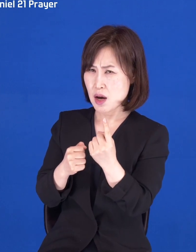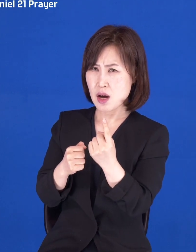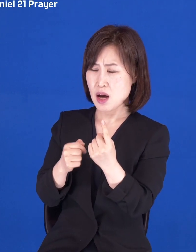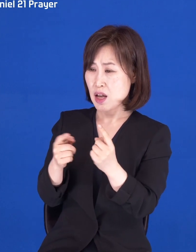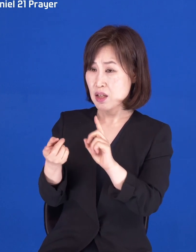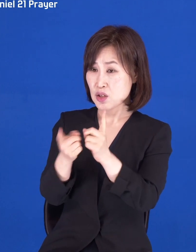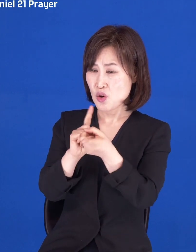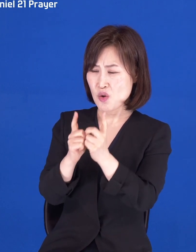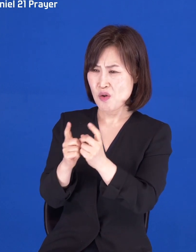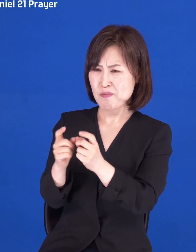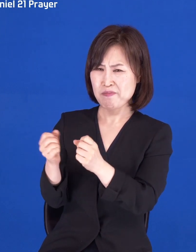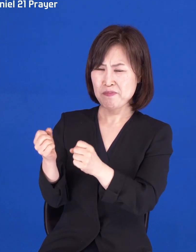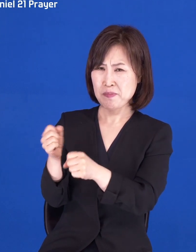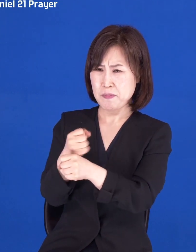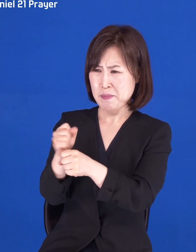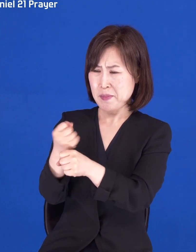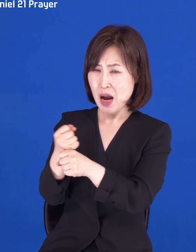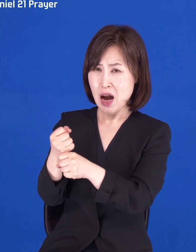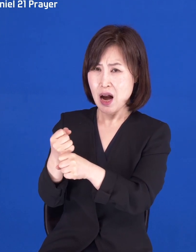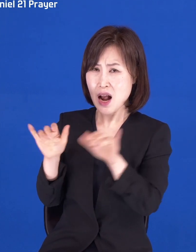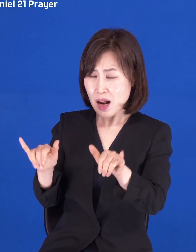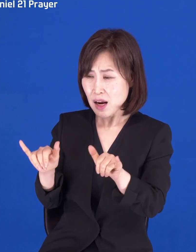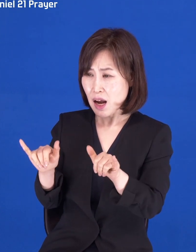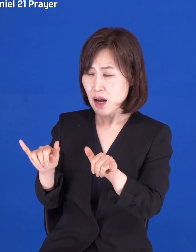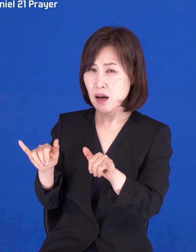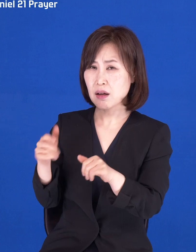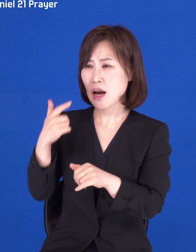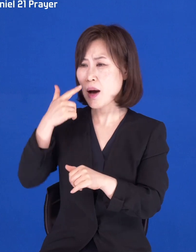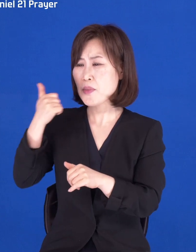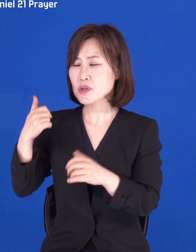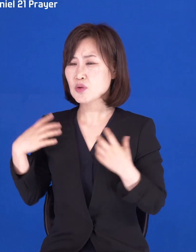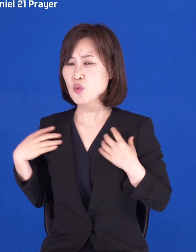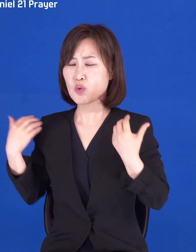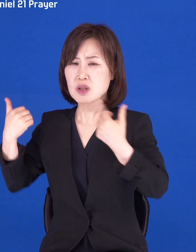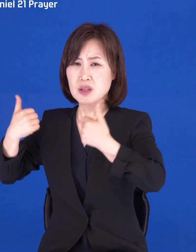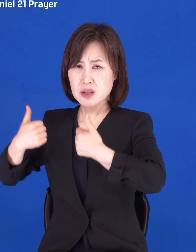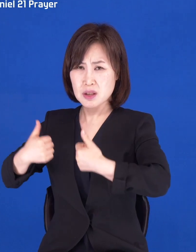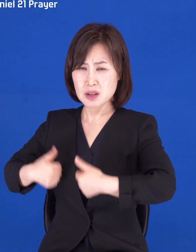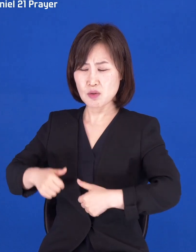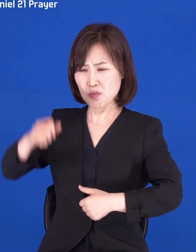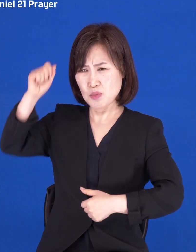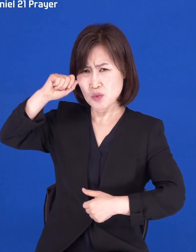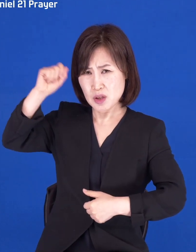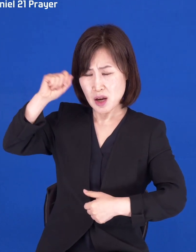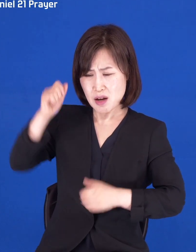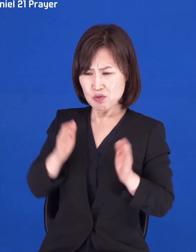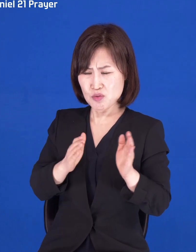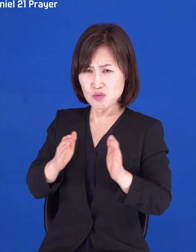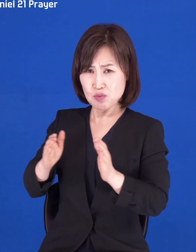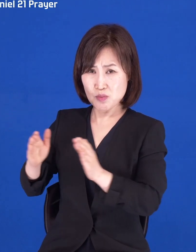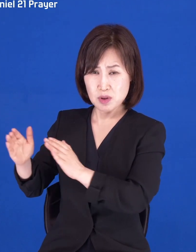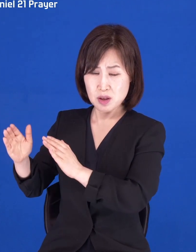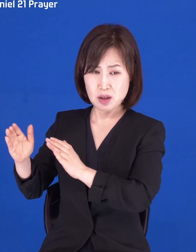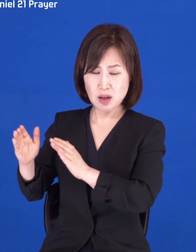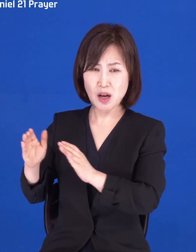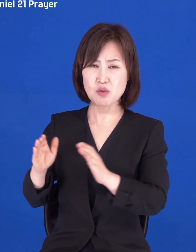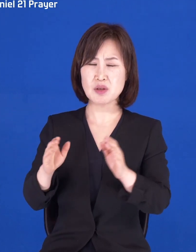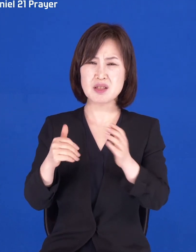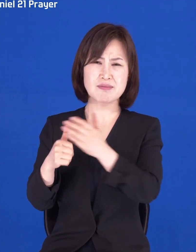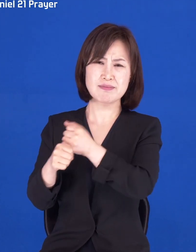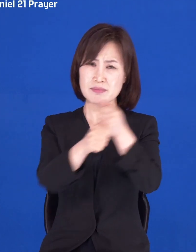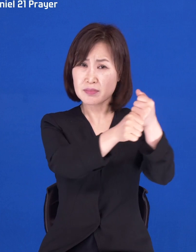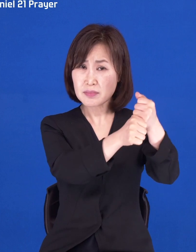빨리 챙기라고 재촉하고 아버지는 겨울이니까 섬잠바 입고 모자 쓰고 그리고 다시 보위부에 끌려가신